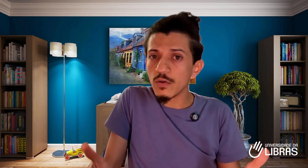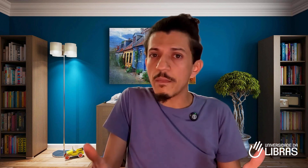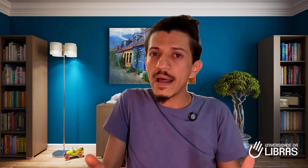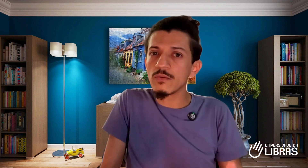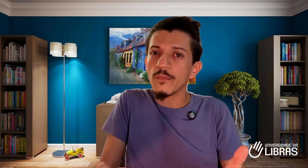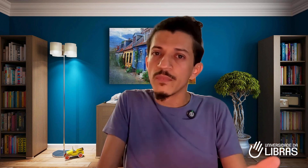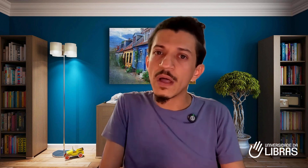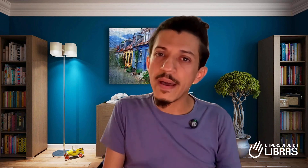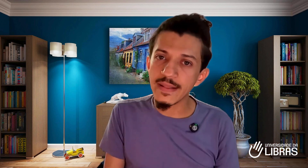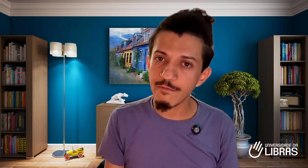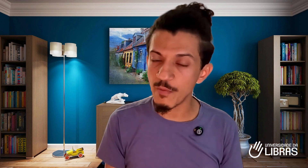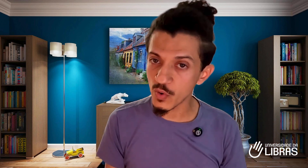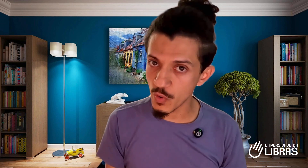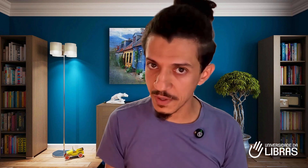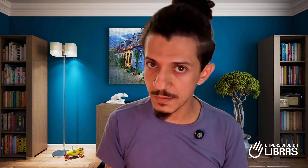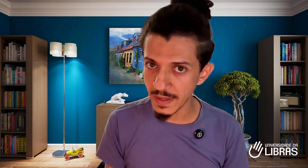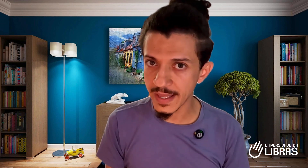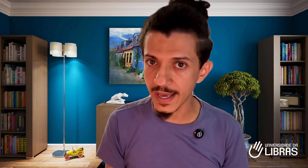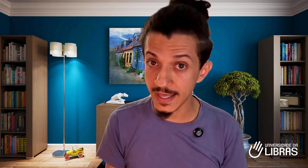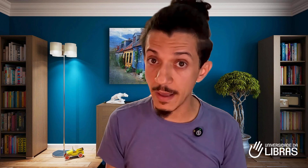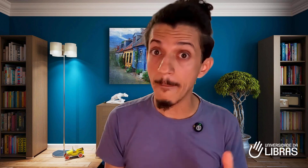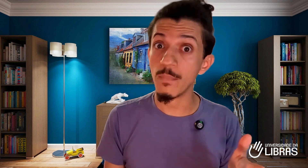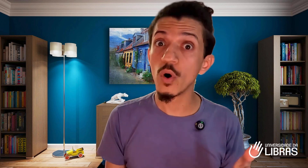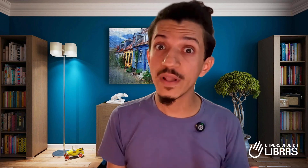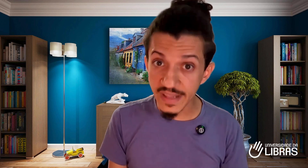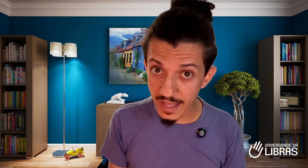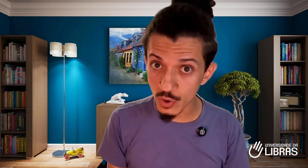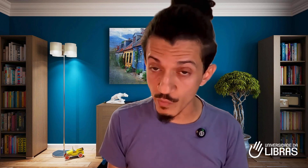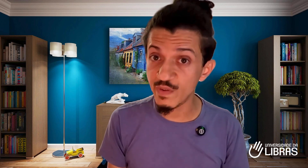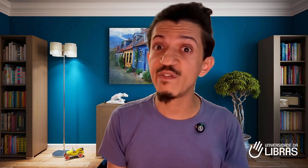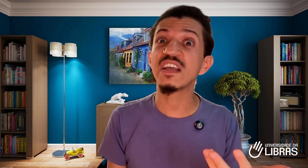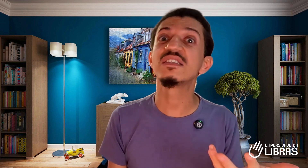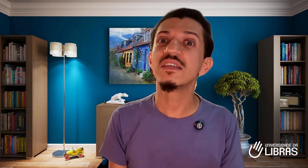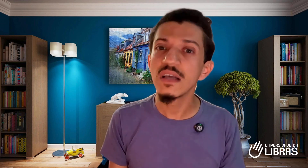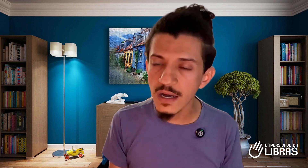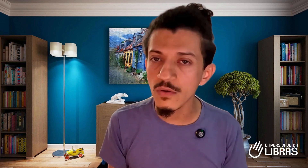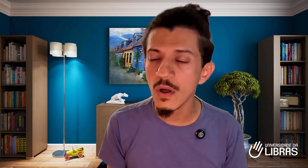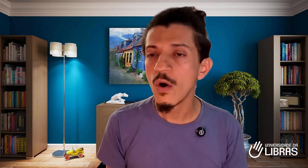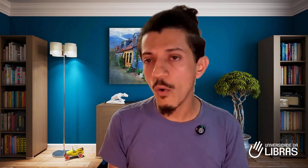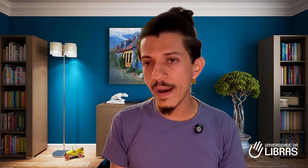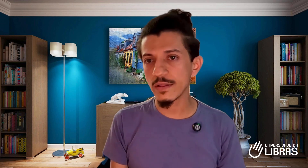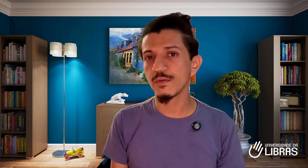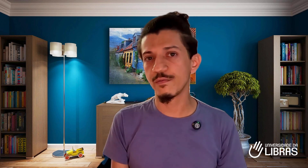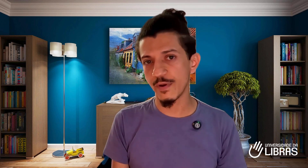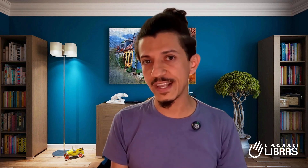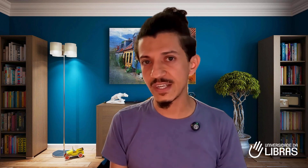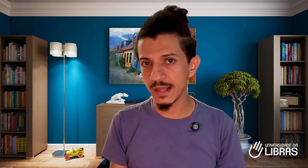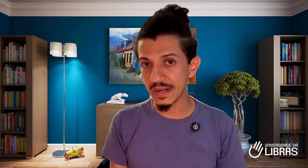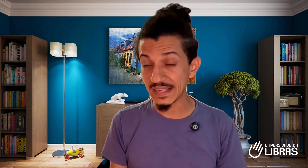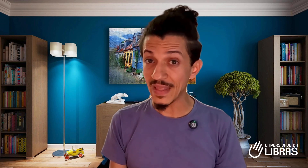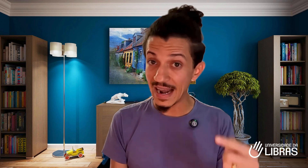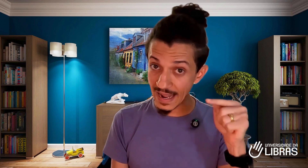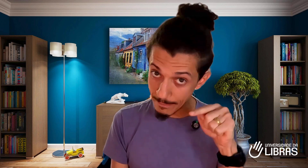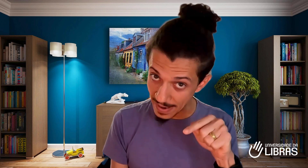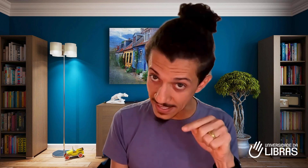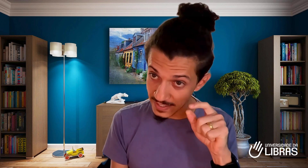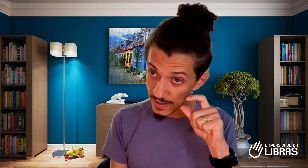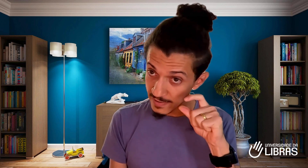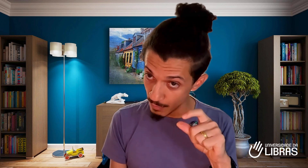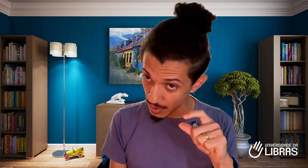método também da forma como eu expliquei aqui por dentro, vivenciando o Método Fluente em Libras. Lá na página tem um botão